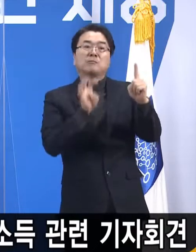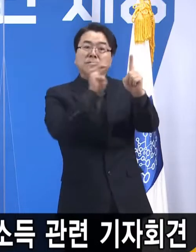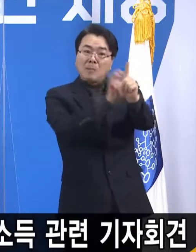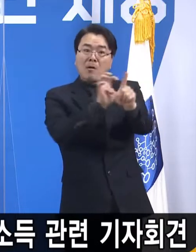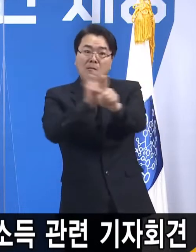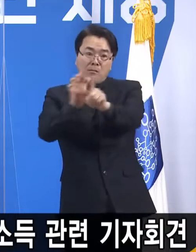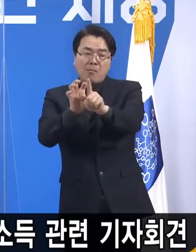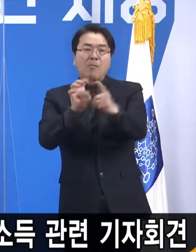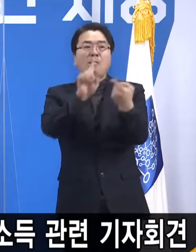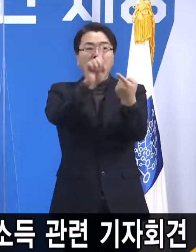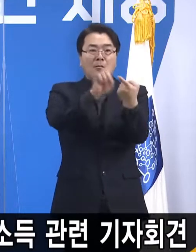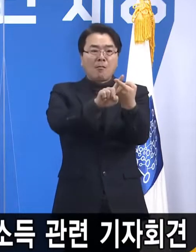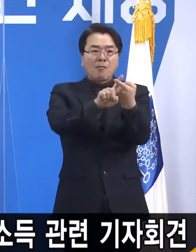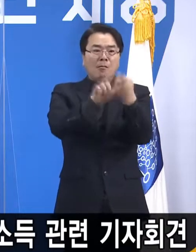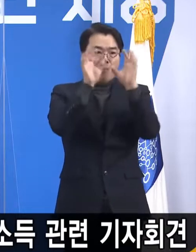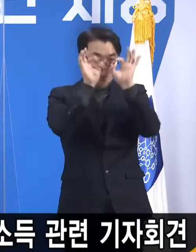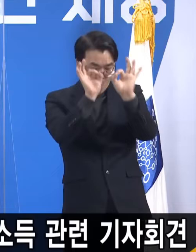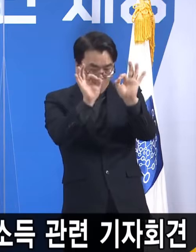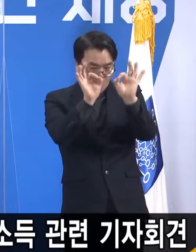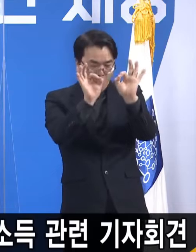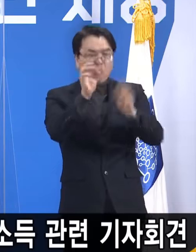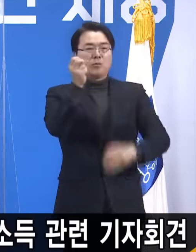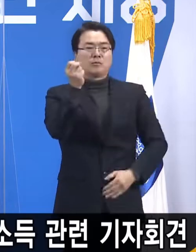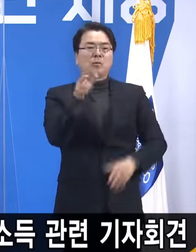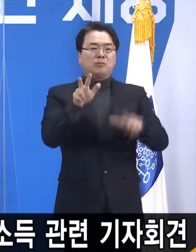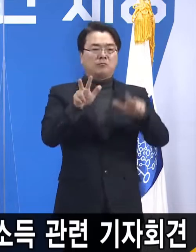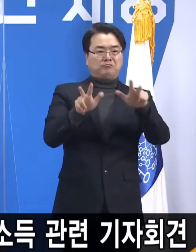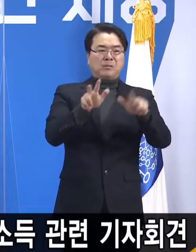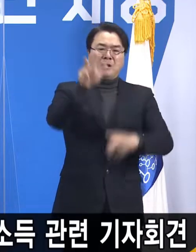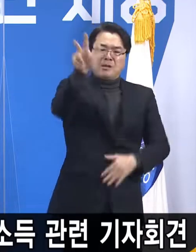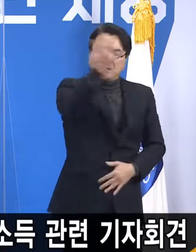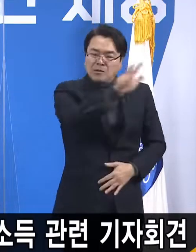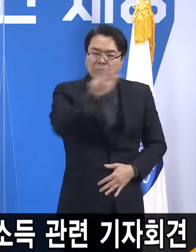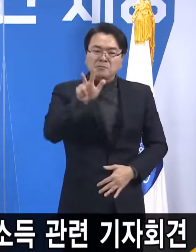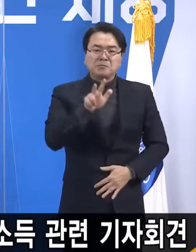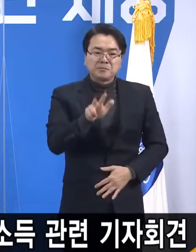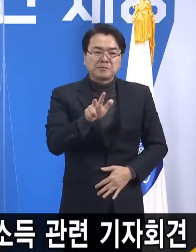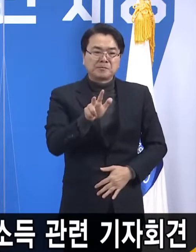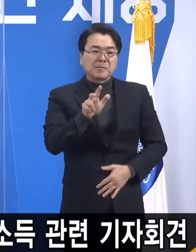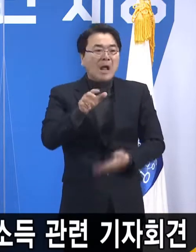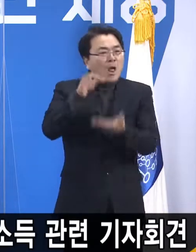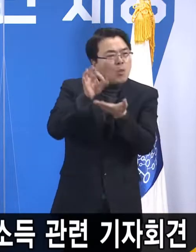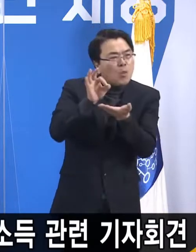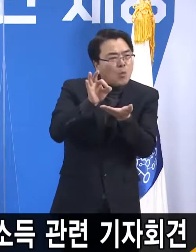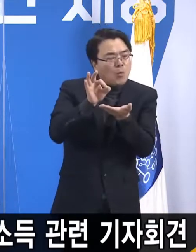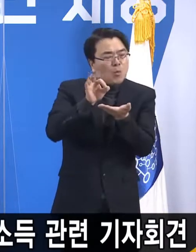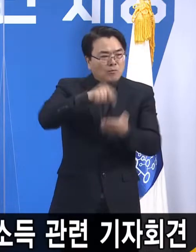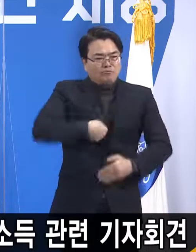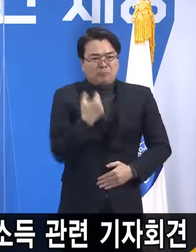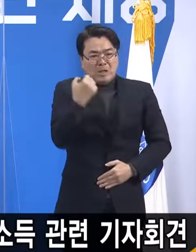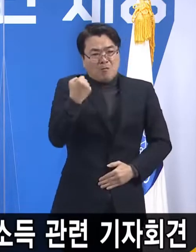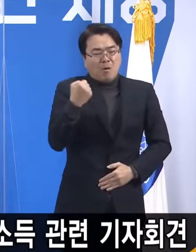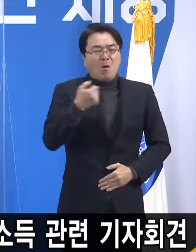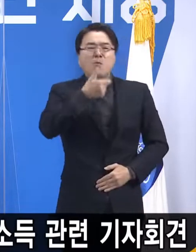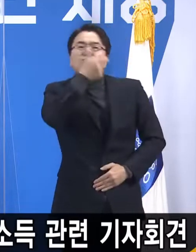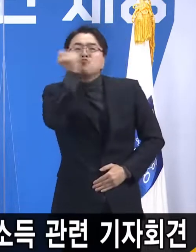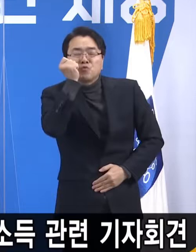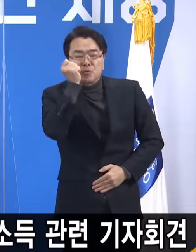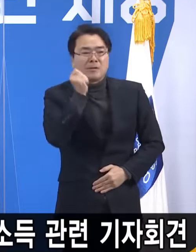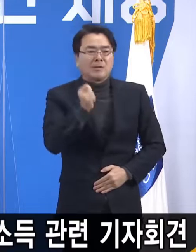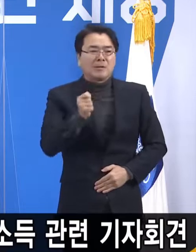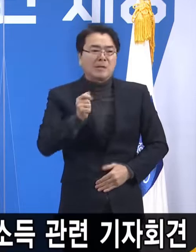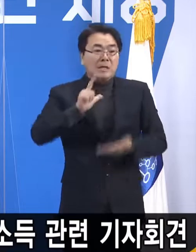원을 지급한 것을 보거나 또 현재 전국적으로 재정 자립도가 매우 낮은